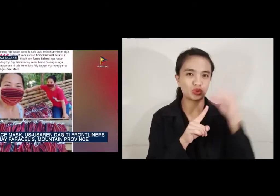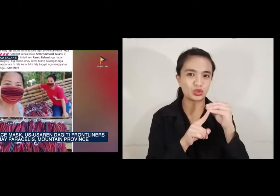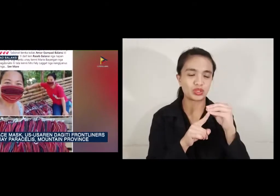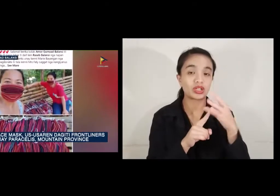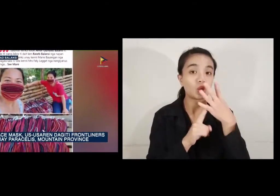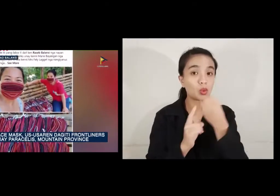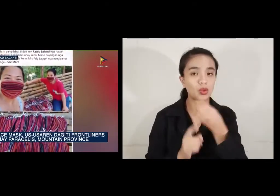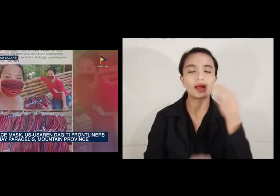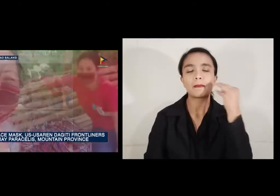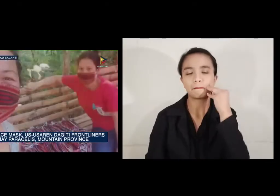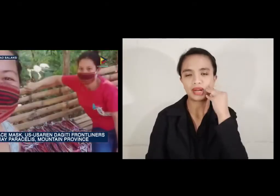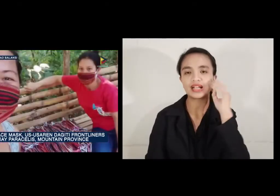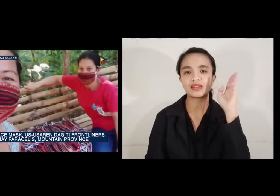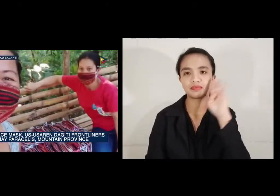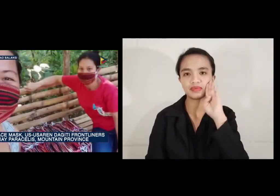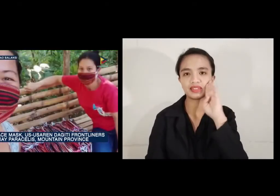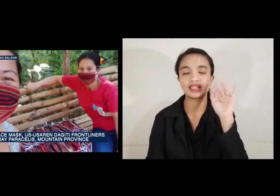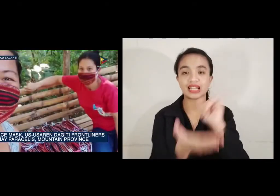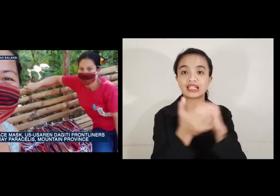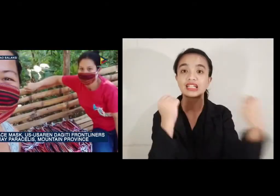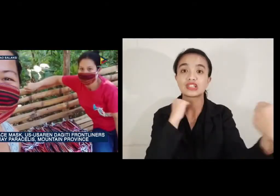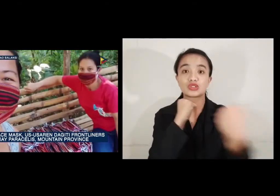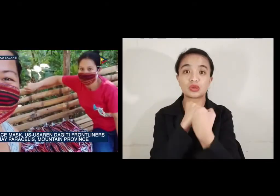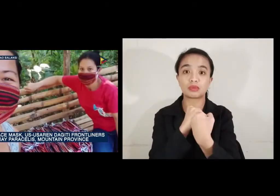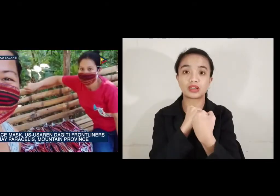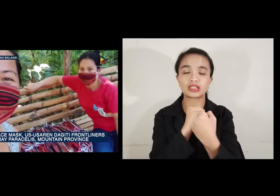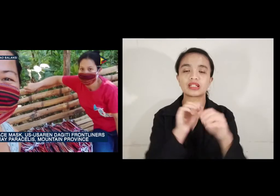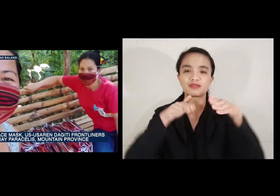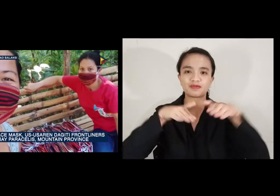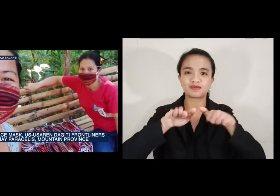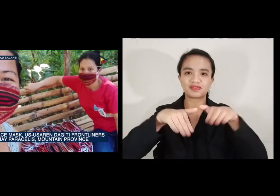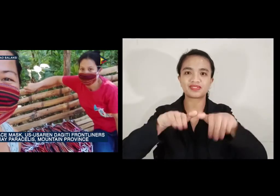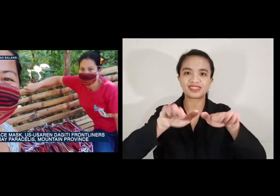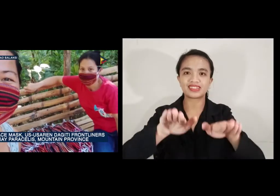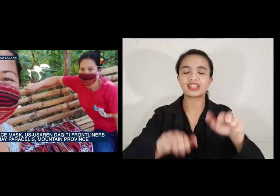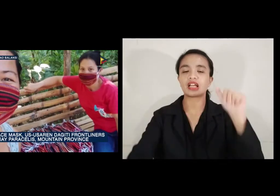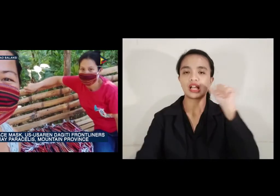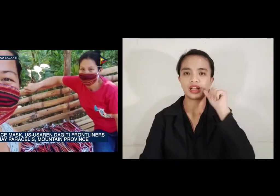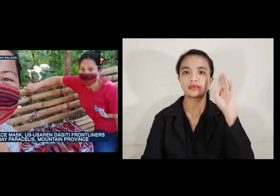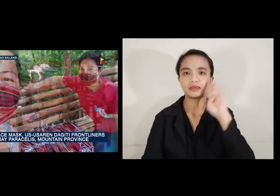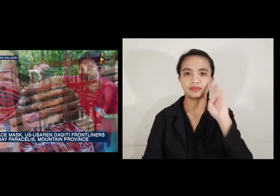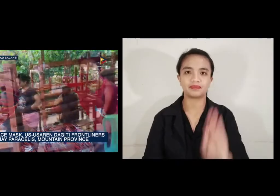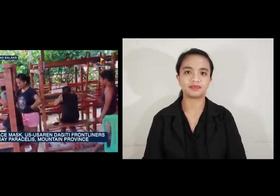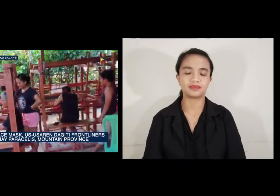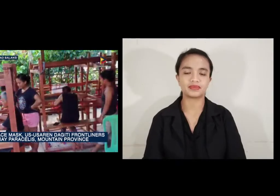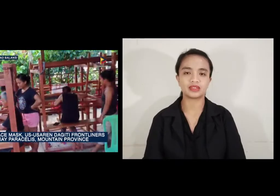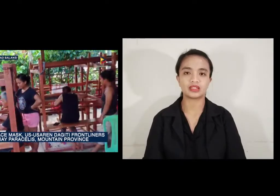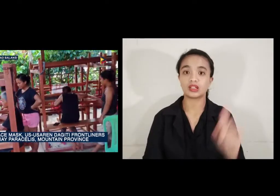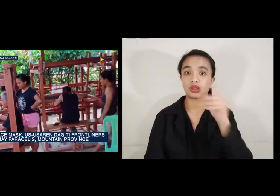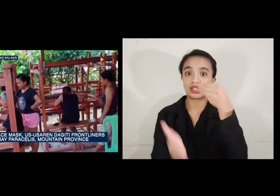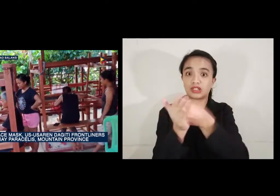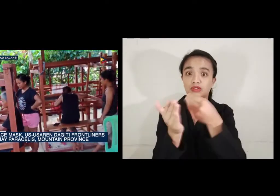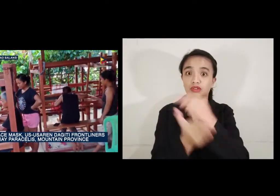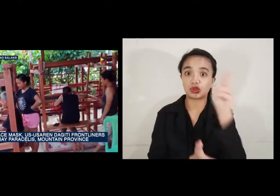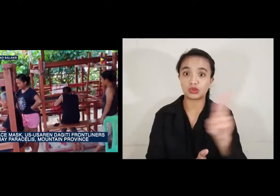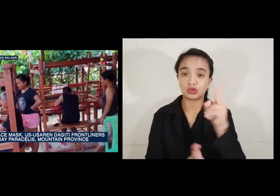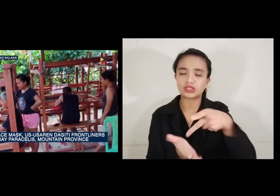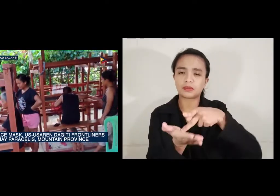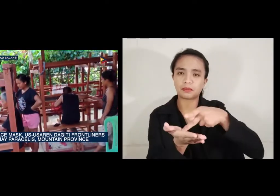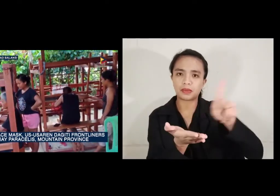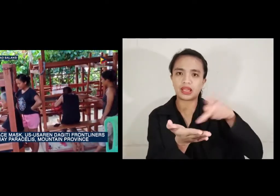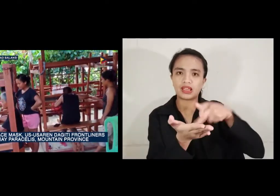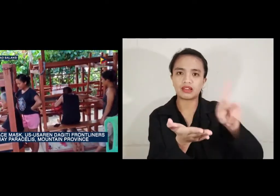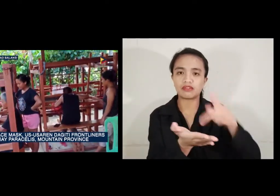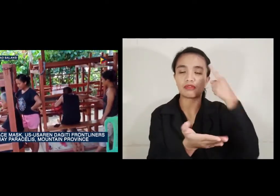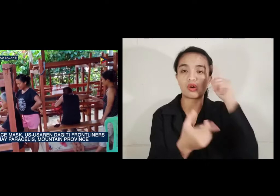ani Margaret Gumaad Balansi ken sinuportaran ti kadwana a weaver ani Marie Bayangan. Ti pondo an usar iti panambayad